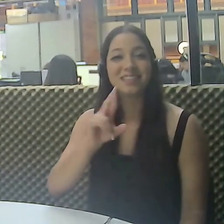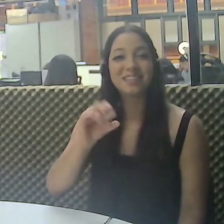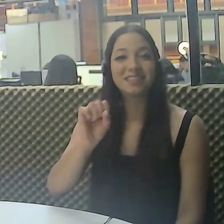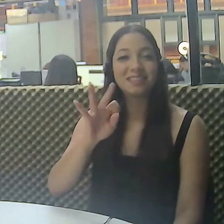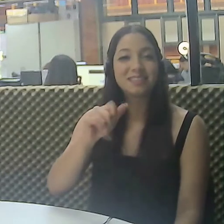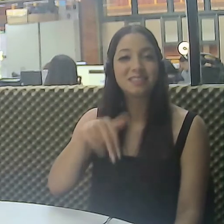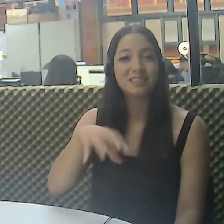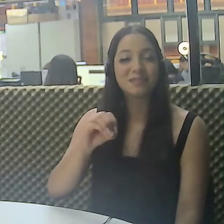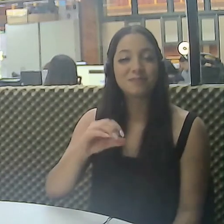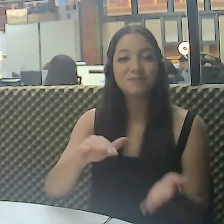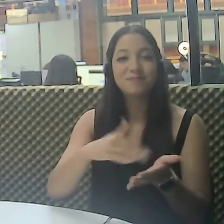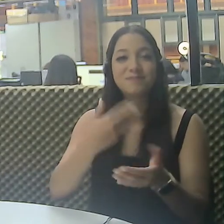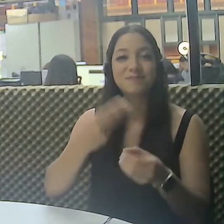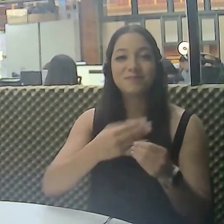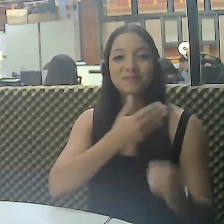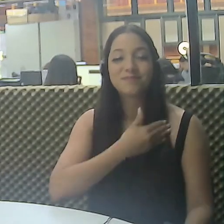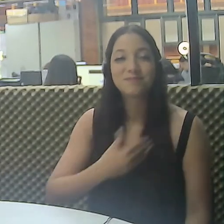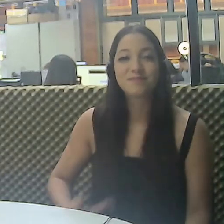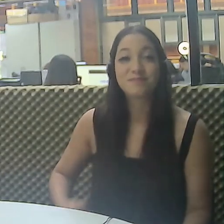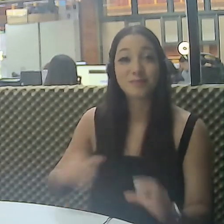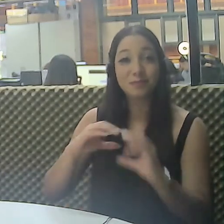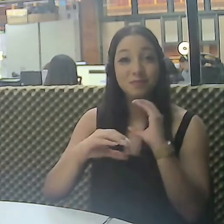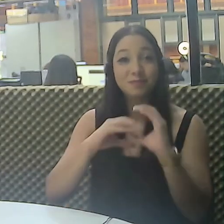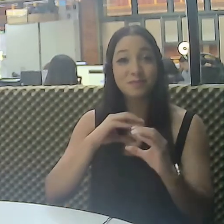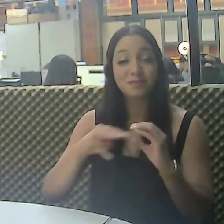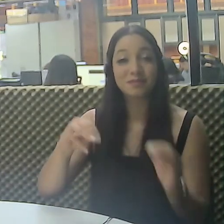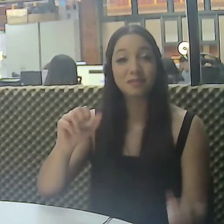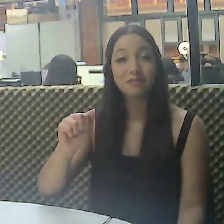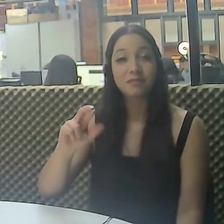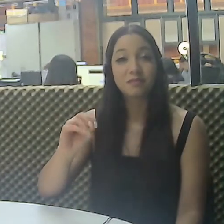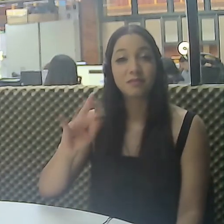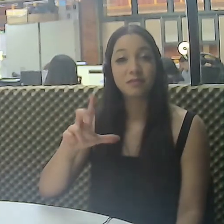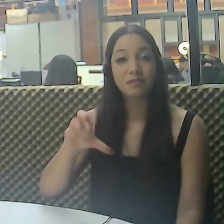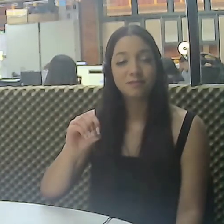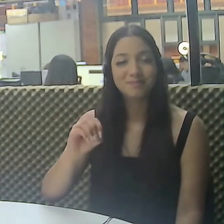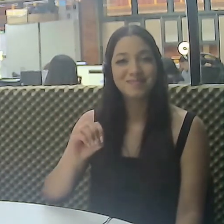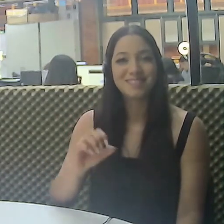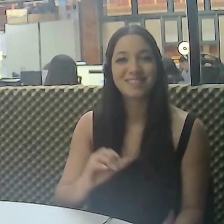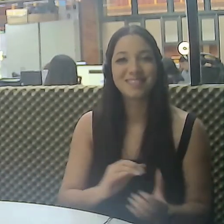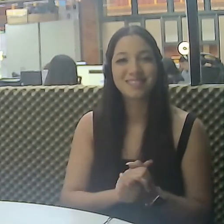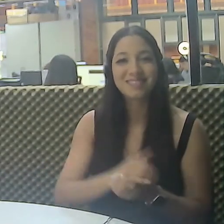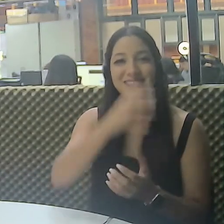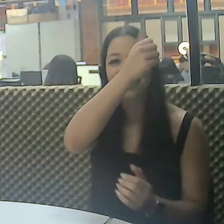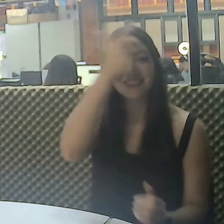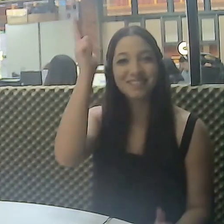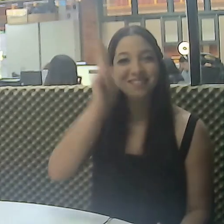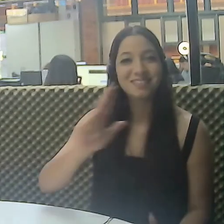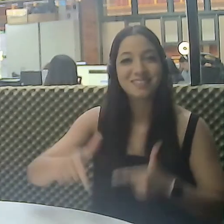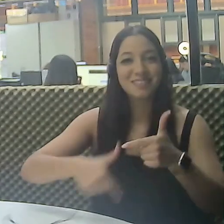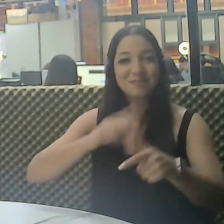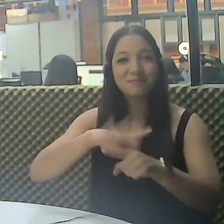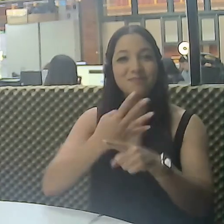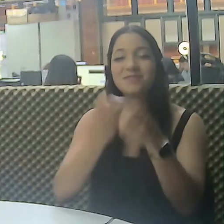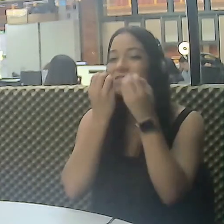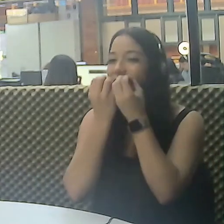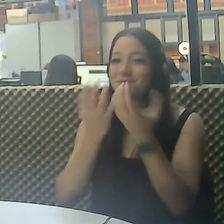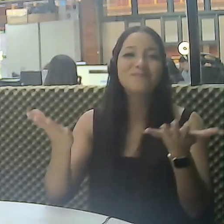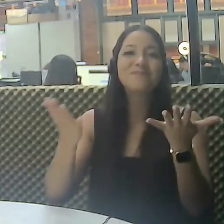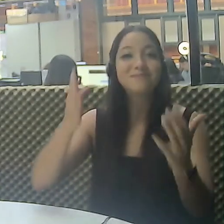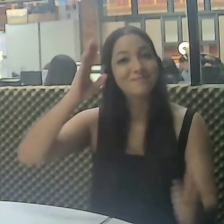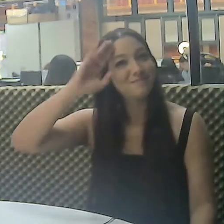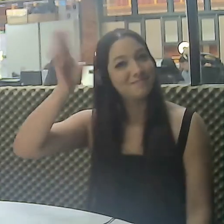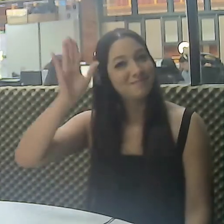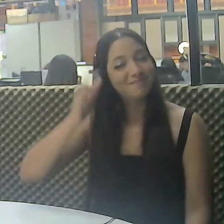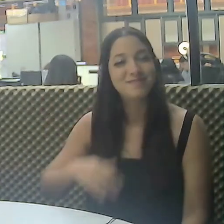Cristiano Silva. Secretário Municipal de Governo e Comunicação, Marco Túlio de Castro Kalimann. Prefeitura de Uberlândia. Fazer mais, fazer